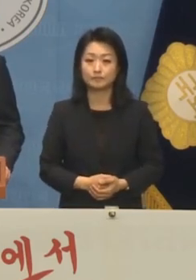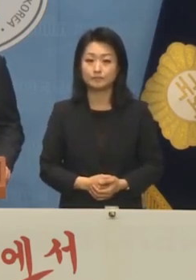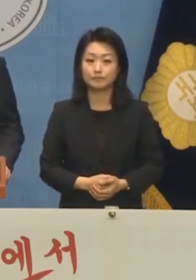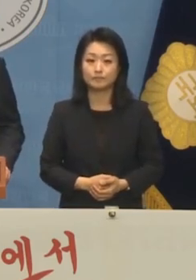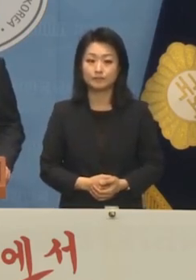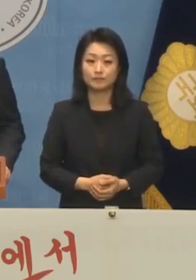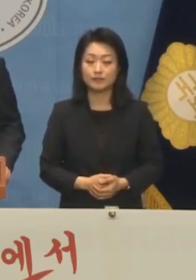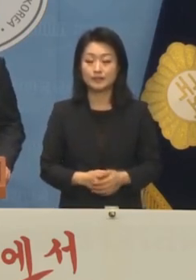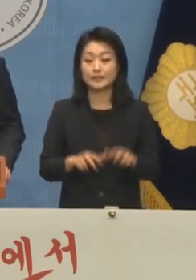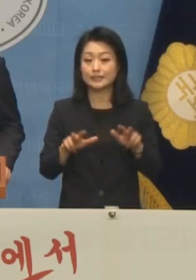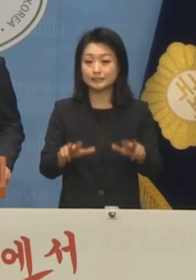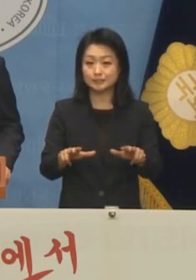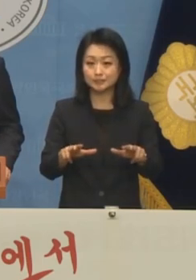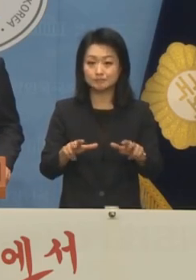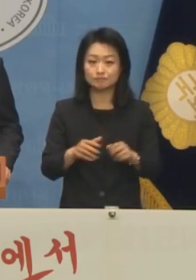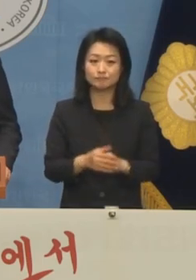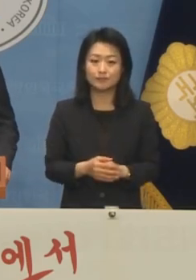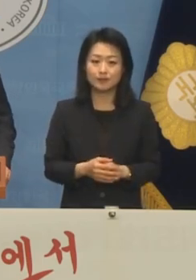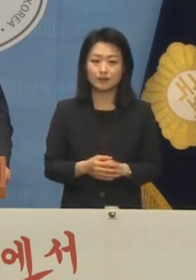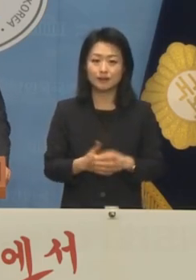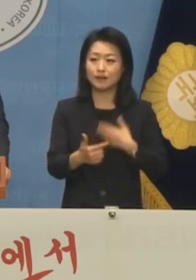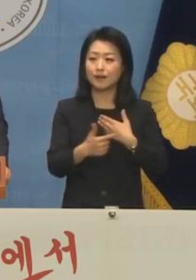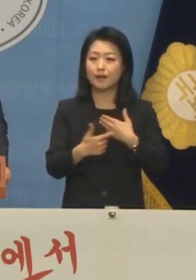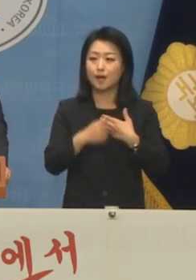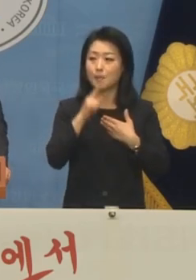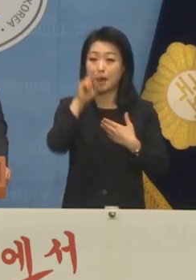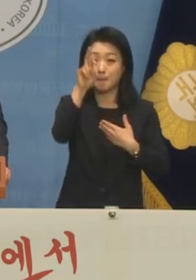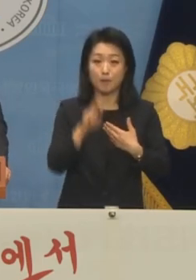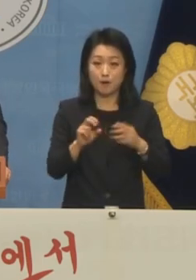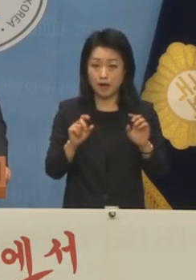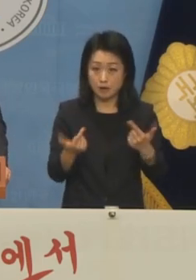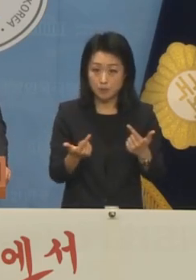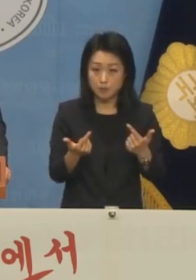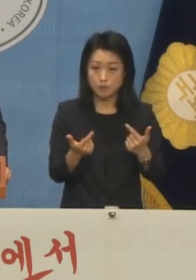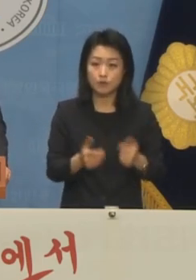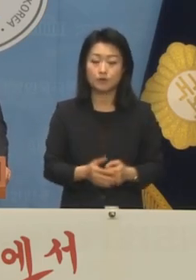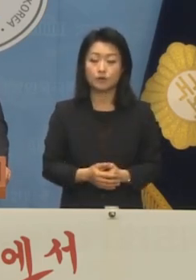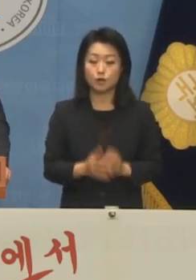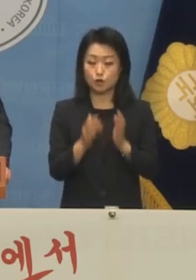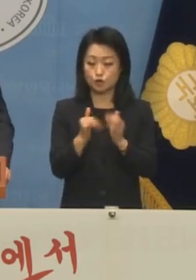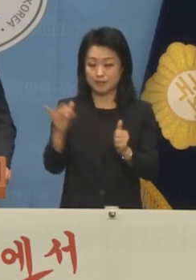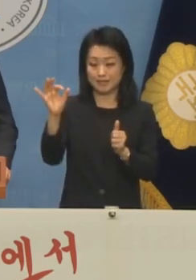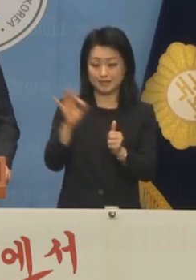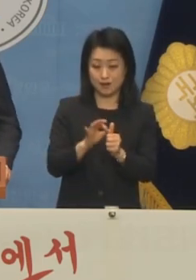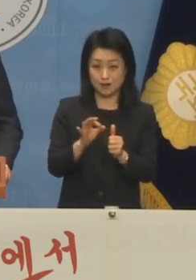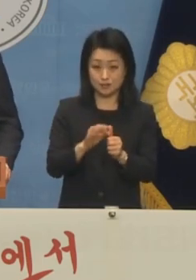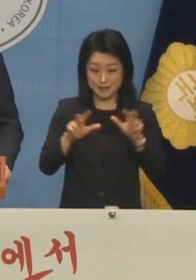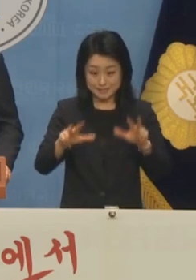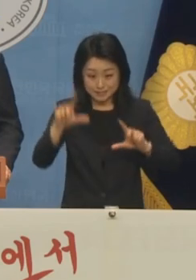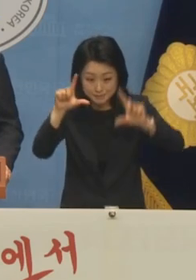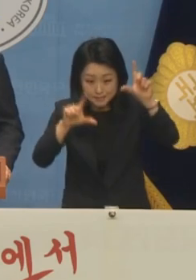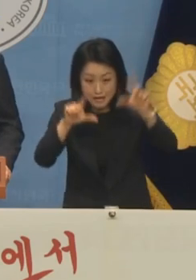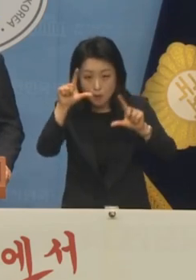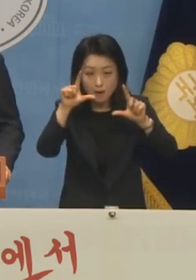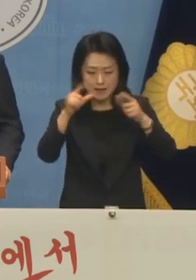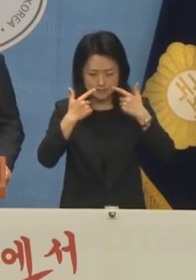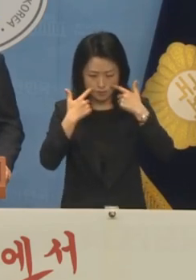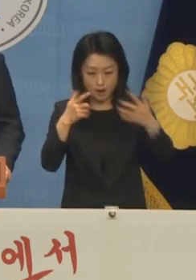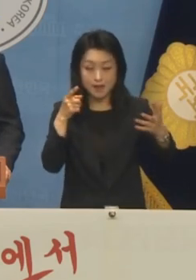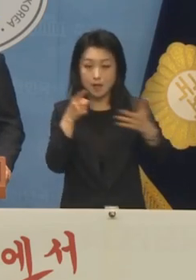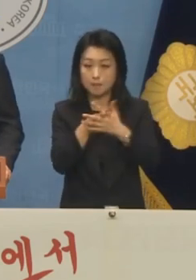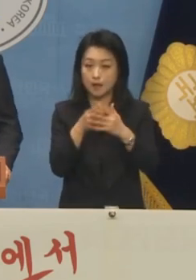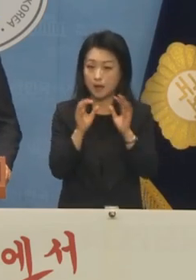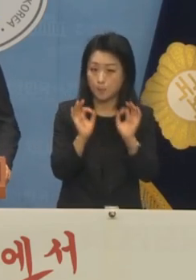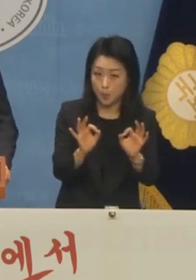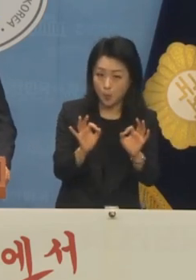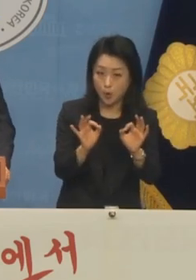추상적이고 공허한 구호가 아닌 수치로 드러나는 국민연금의 현재 상황에 대한 진단, 그리고